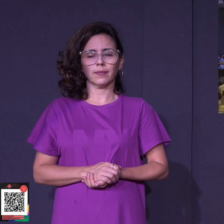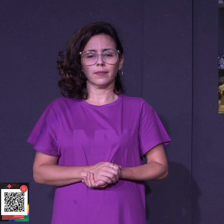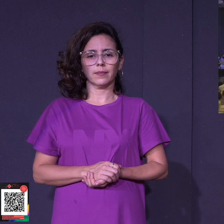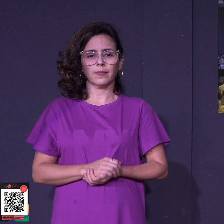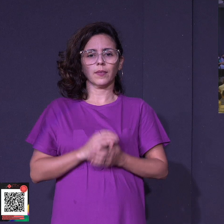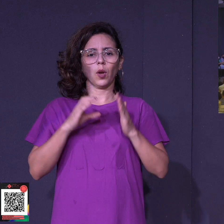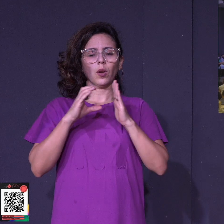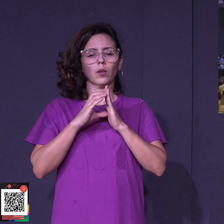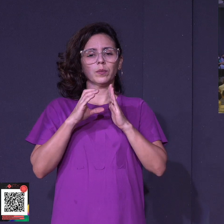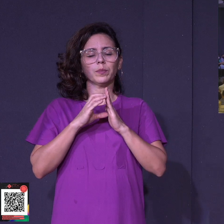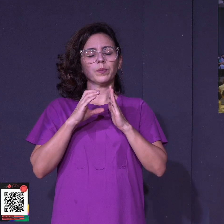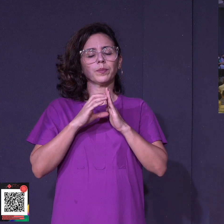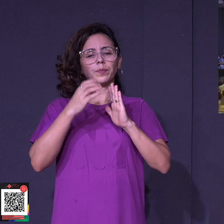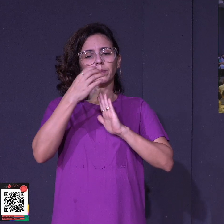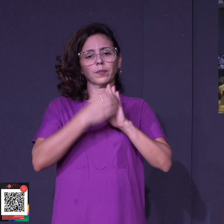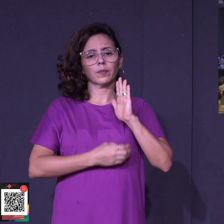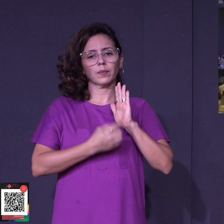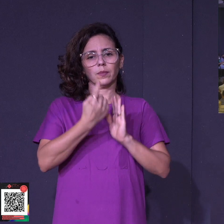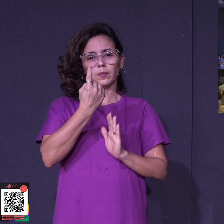Colossenses capítulo 1,